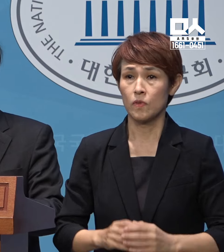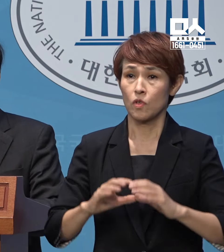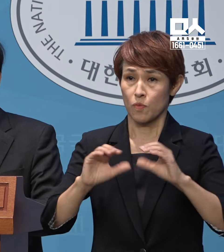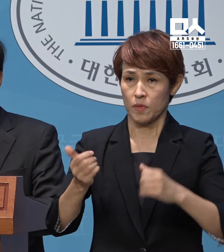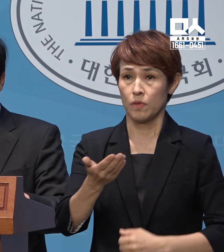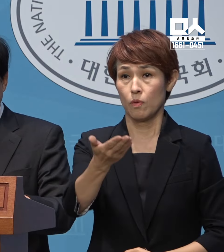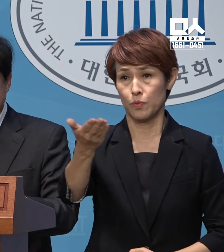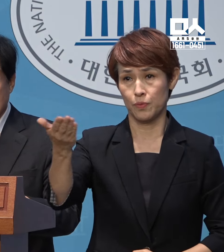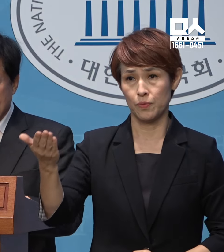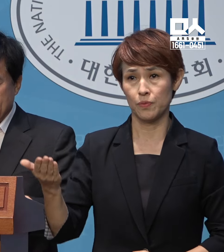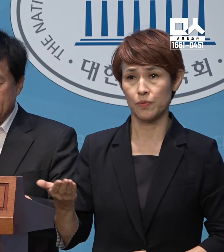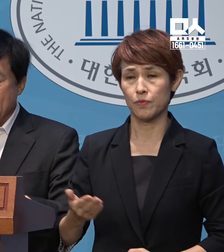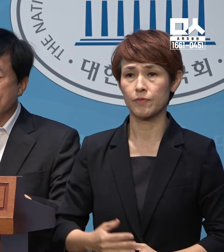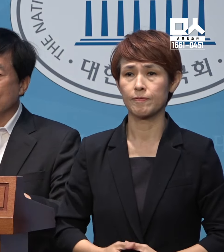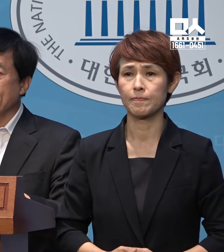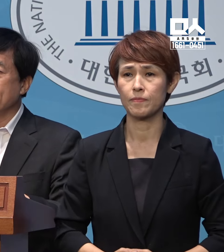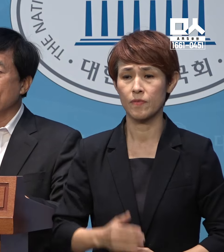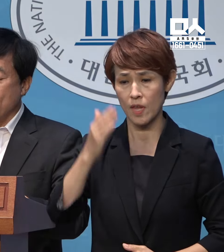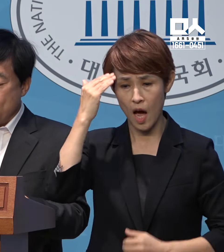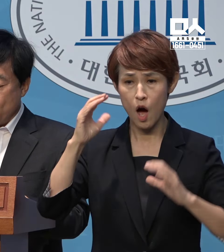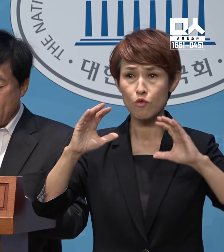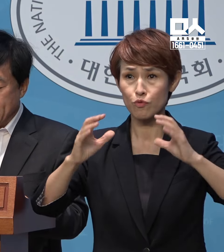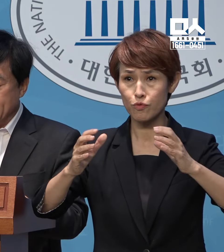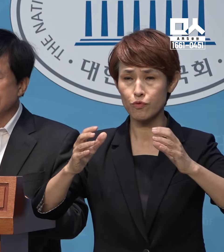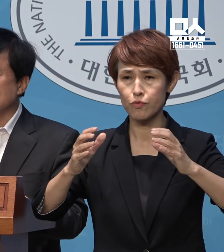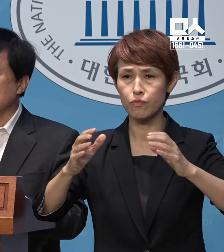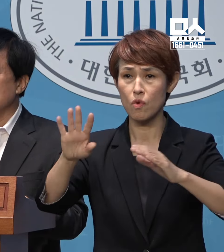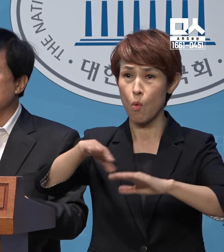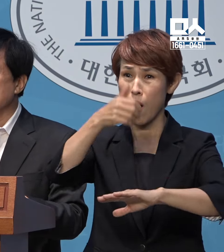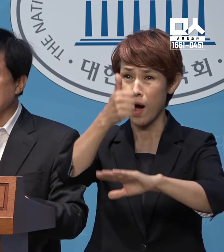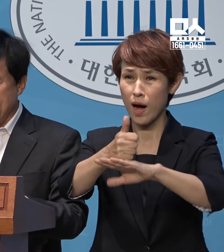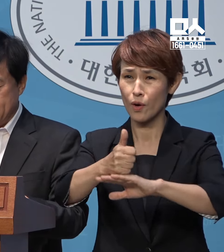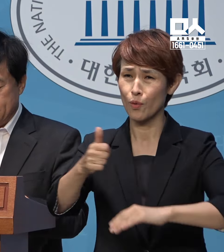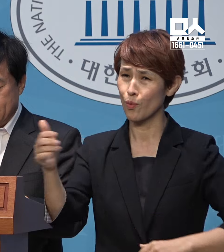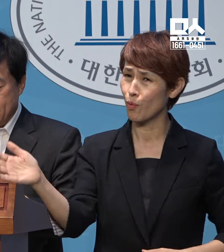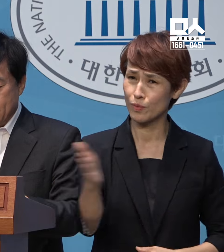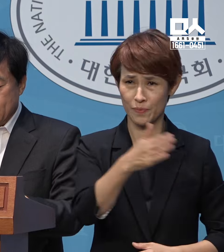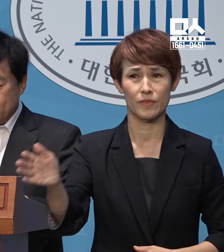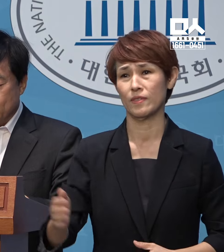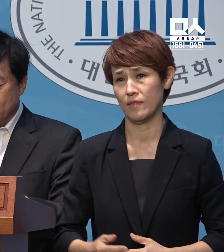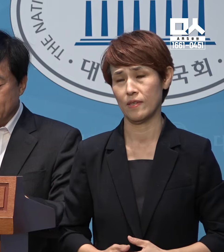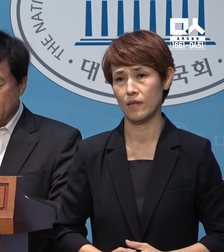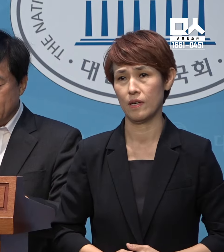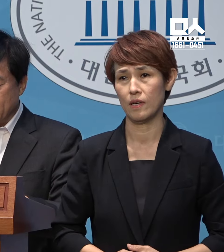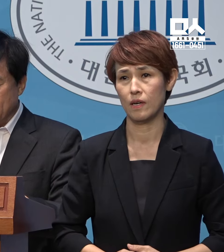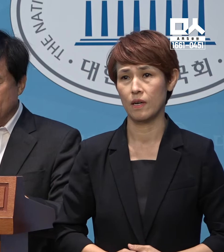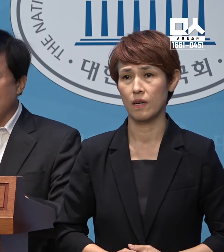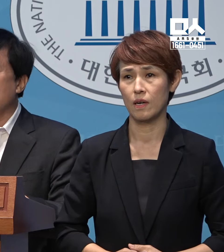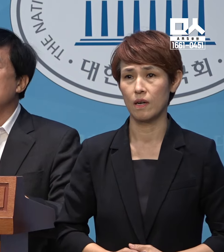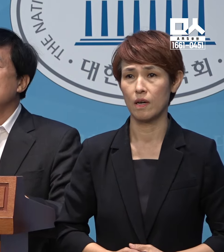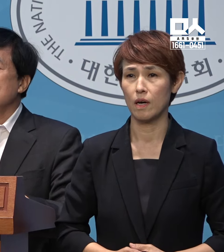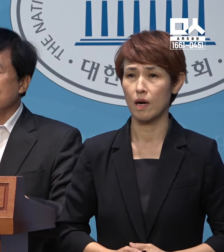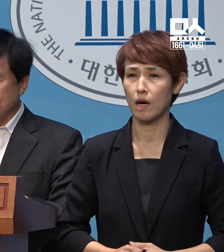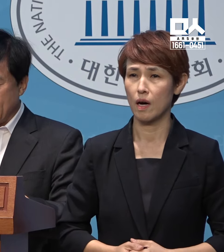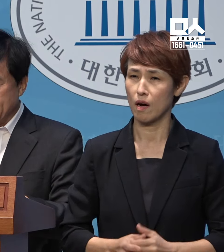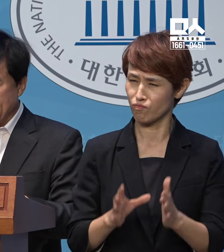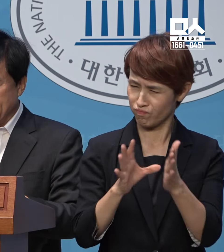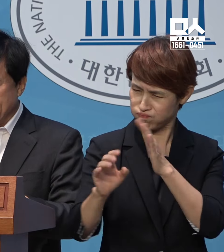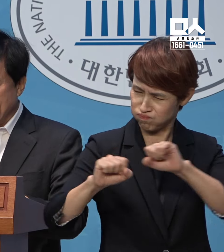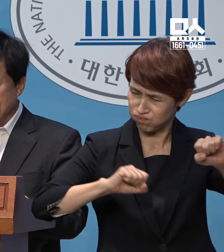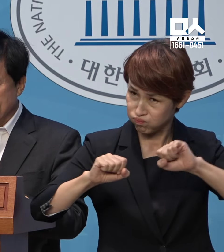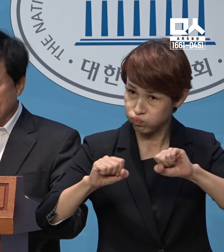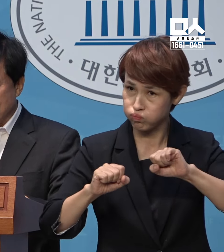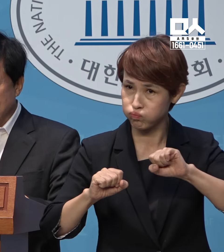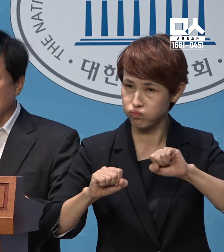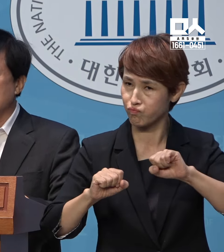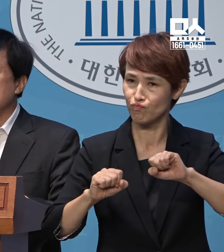존경하는 국민 여러분, 대한민국에는 왕이 있을 수 없습니다. 무슨 일을 저질러도 수사 대상이